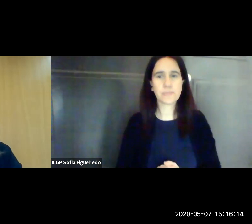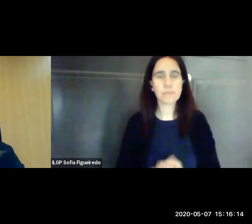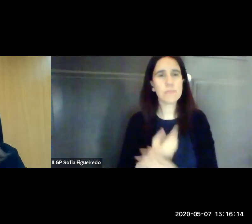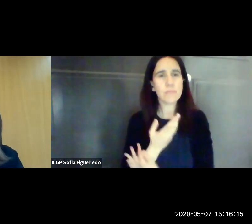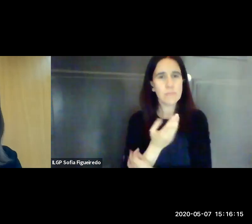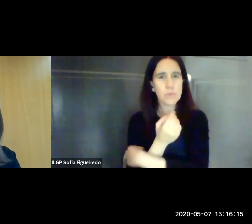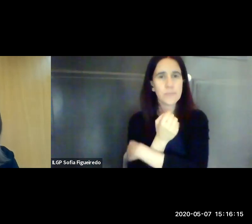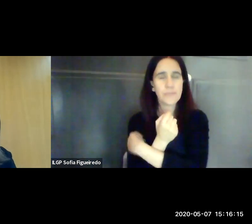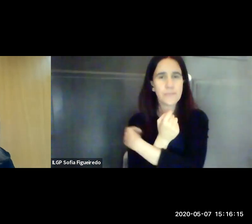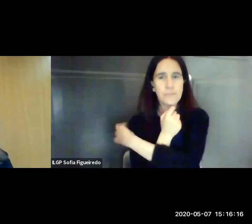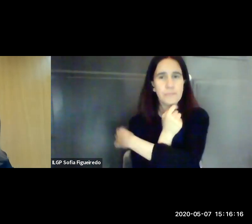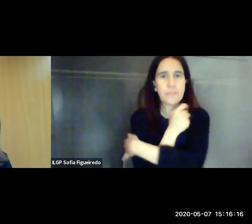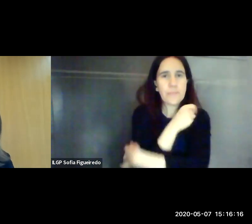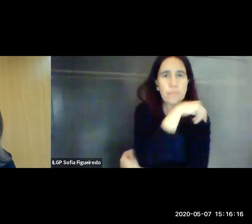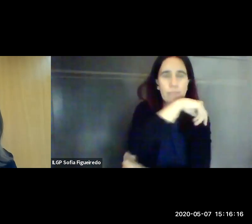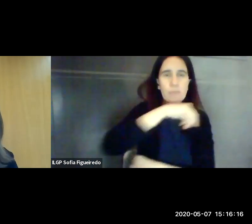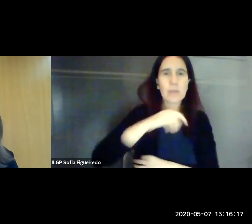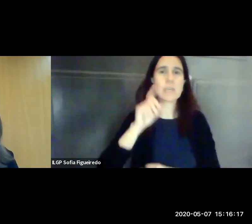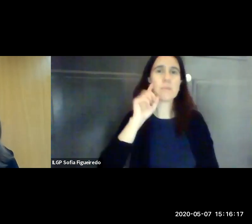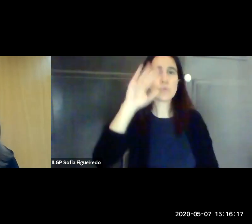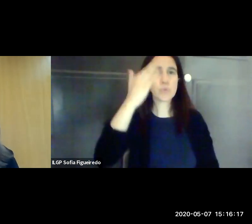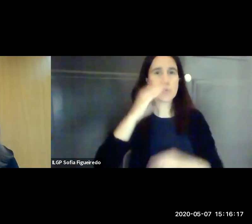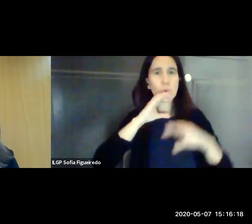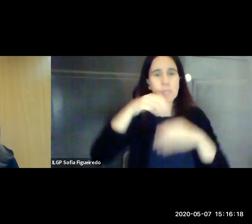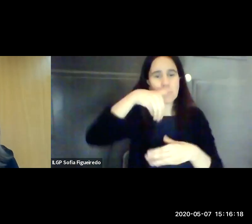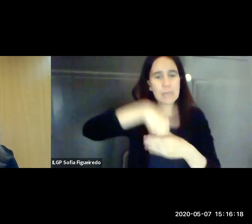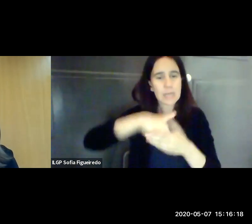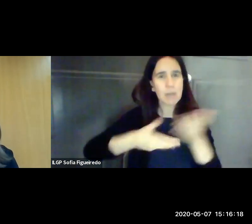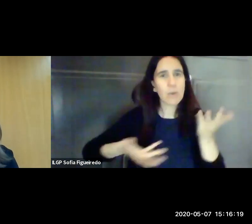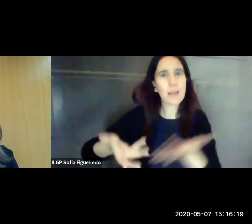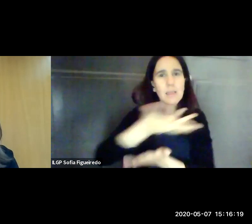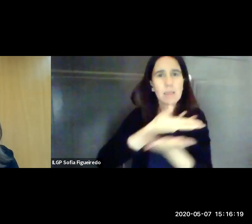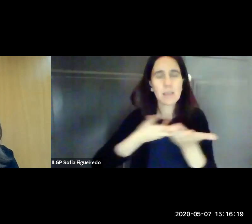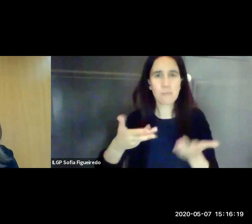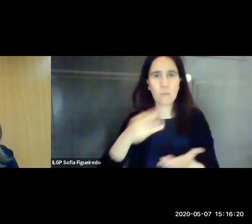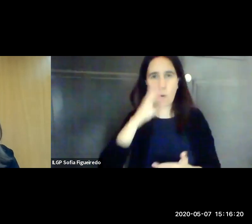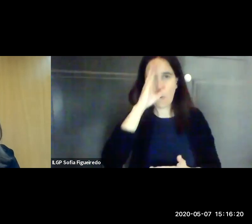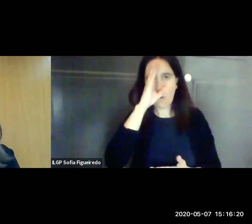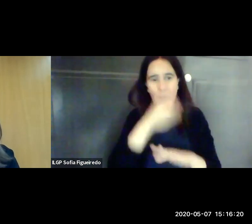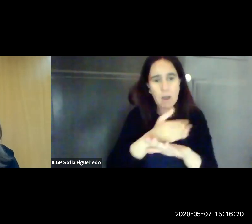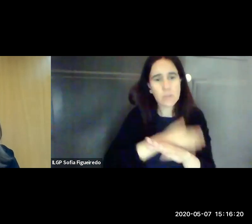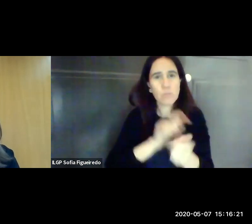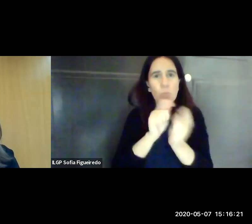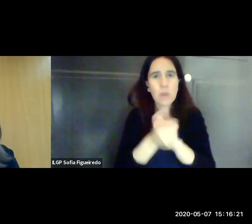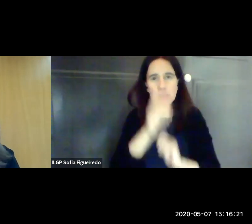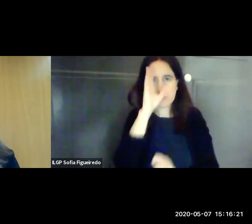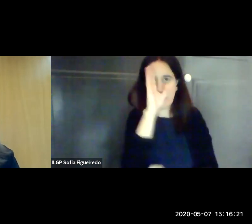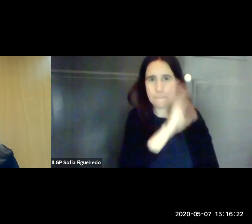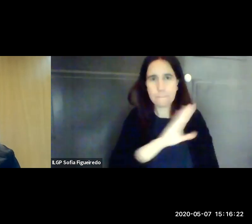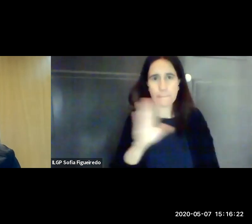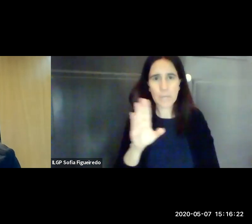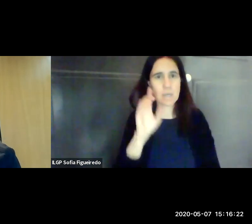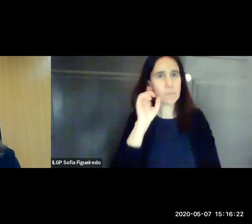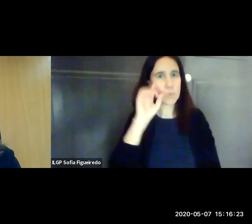importante que a comunicação interna seja proativa e antecipe a mudança. É muito importante que